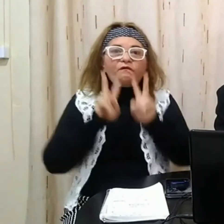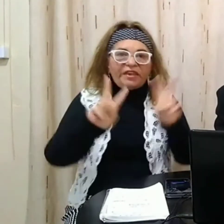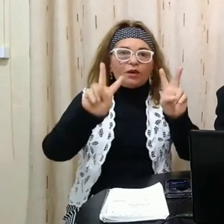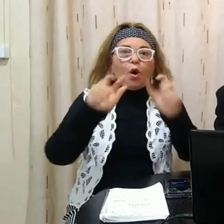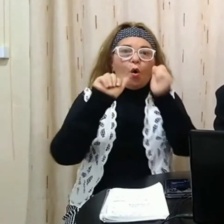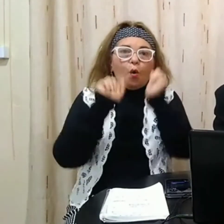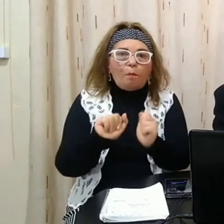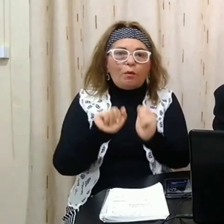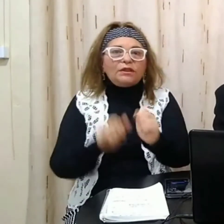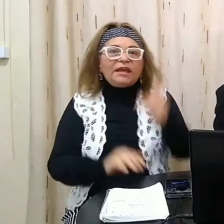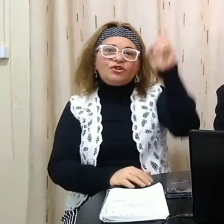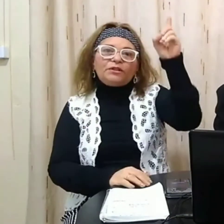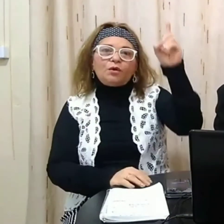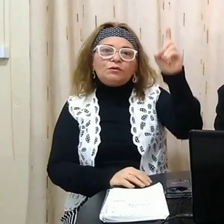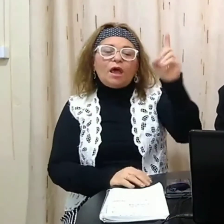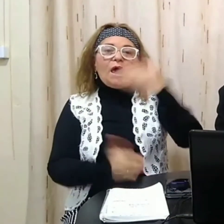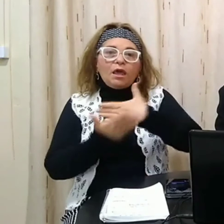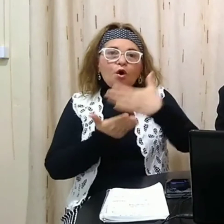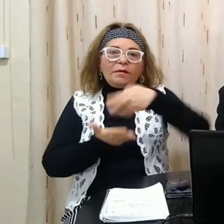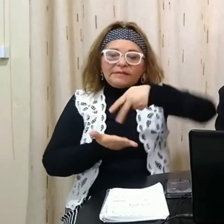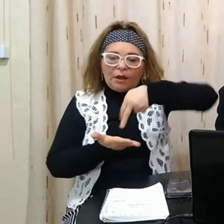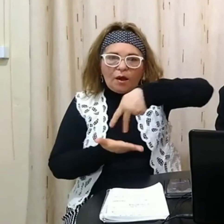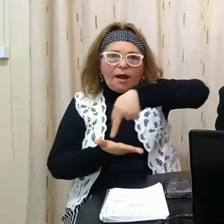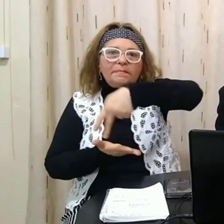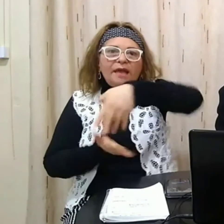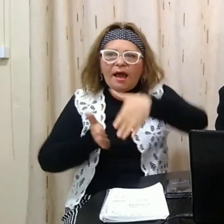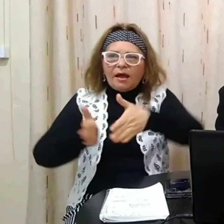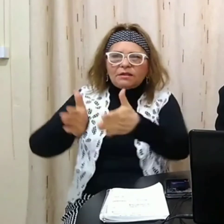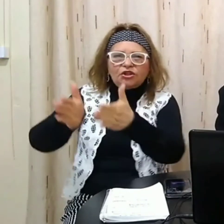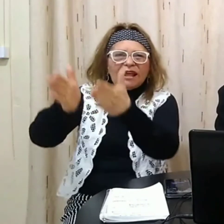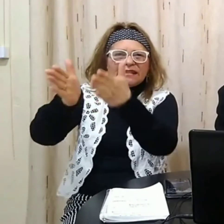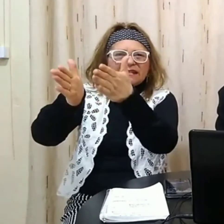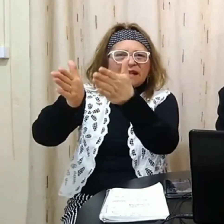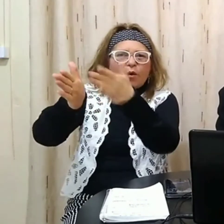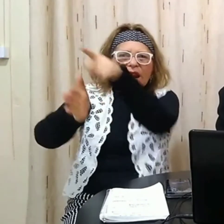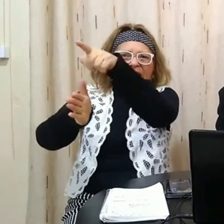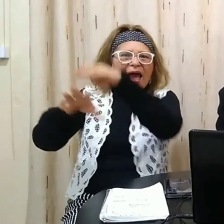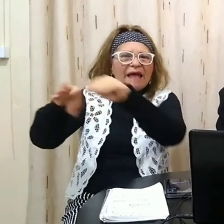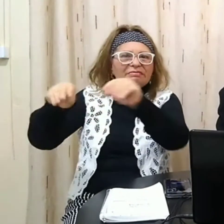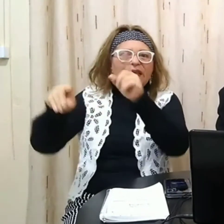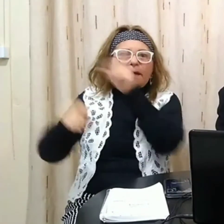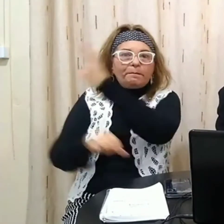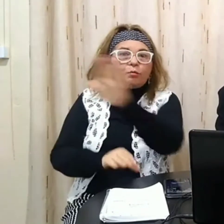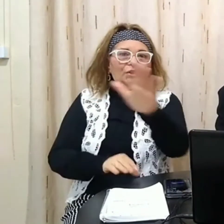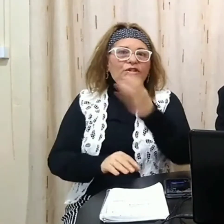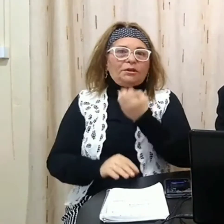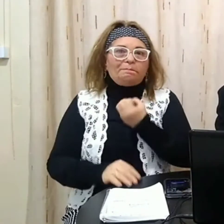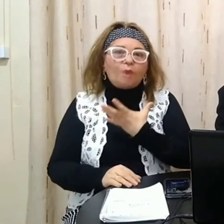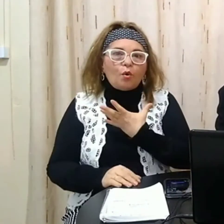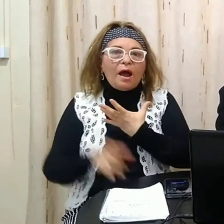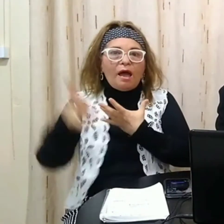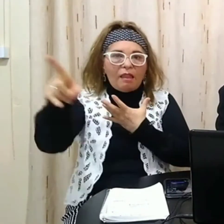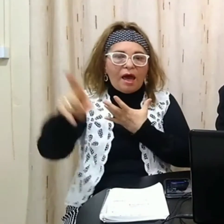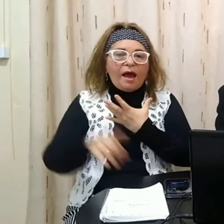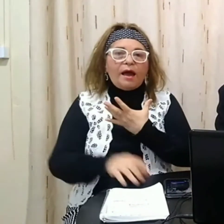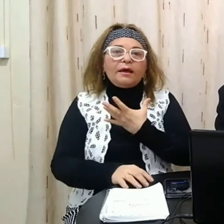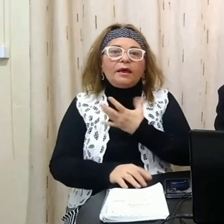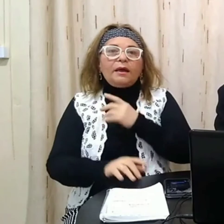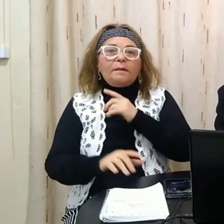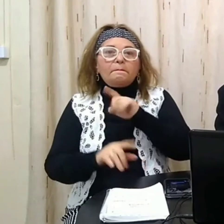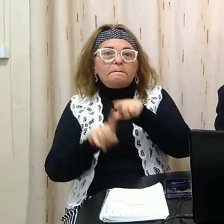então a caminhar em direção à terra prometida. Só que quando chega aqui, Deus vai dar